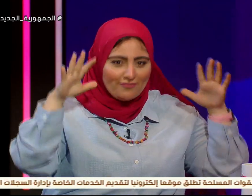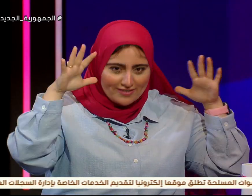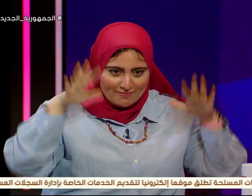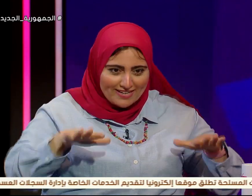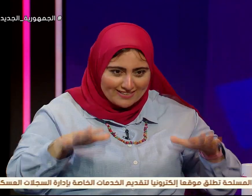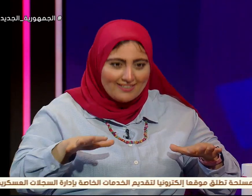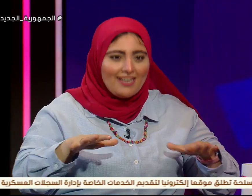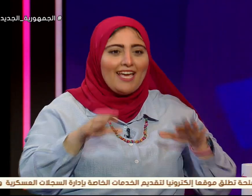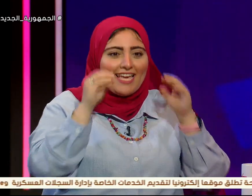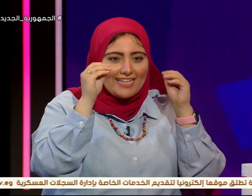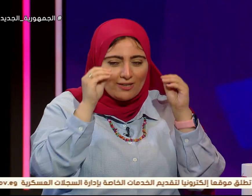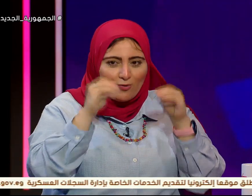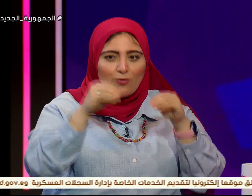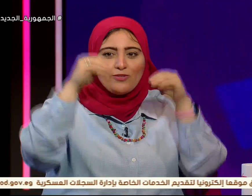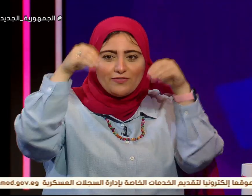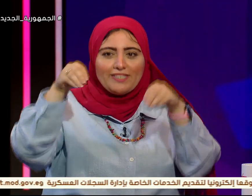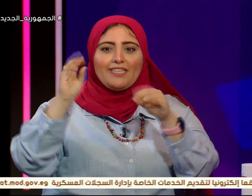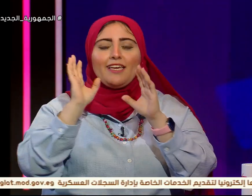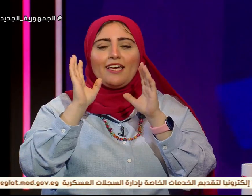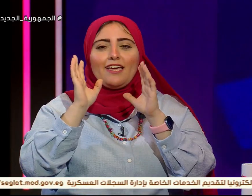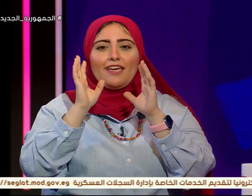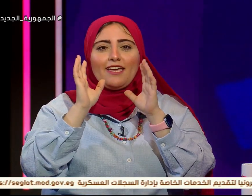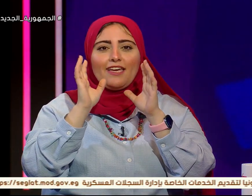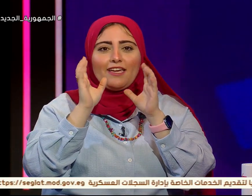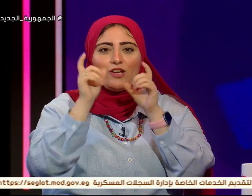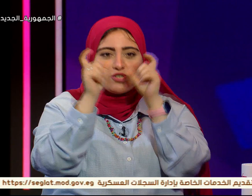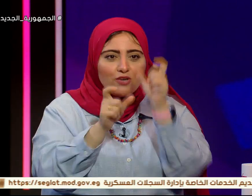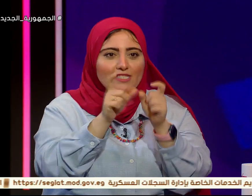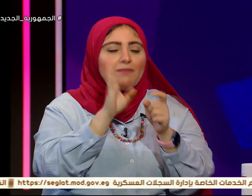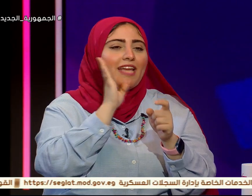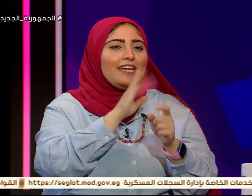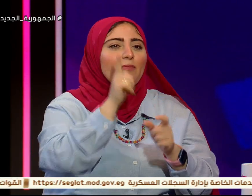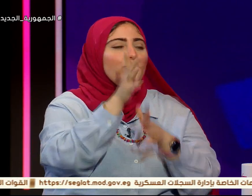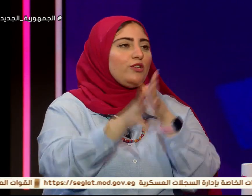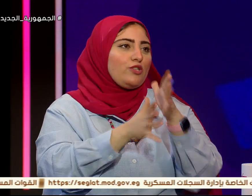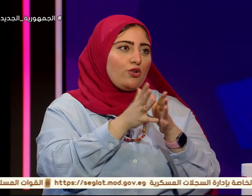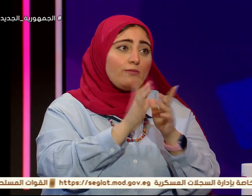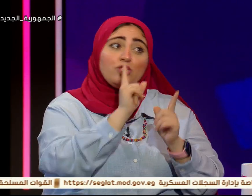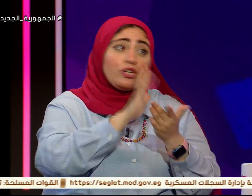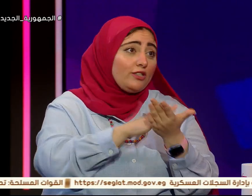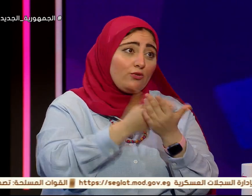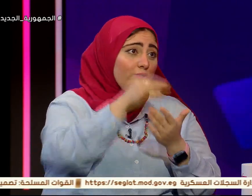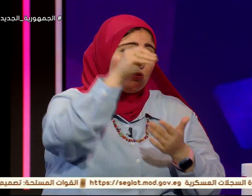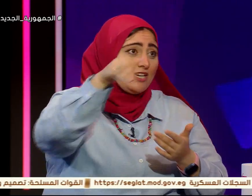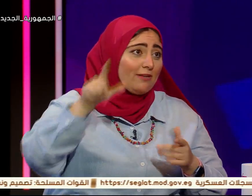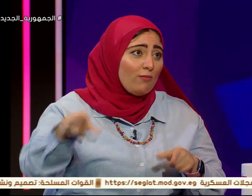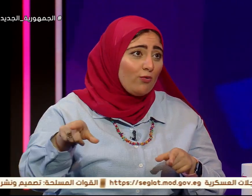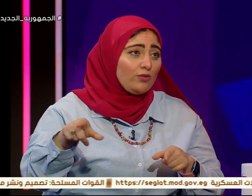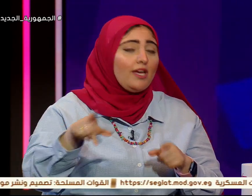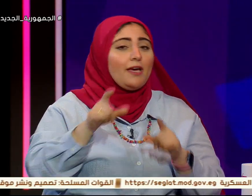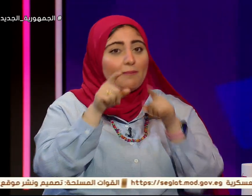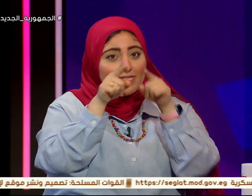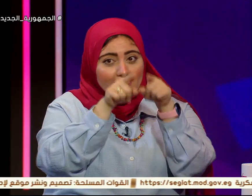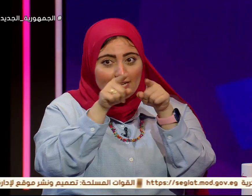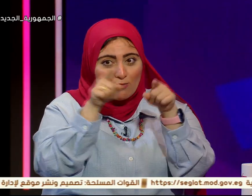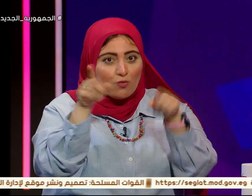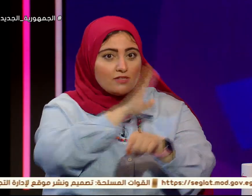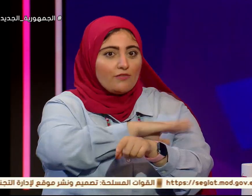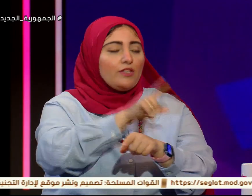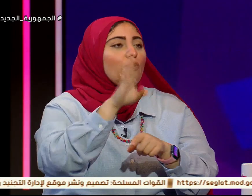في البلد يكون فيه الاشخاص دي متعلمه لغه الاشاره مش شرط يكون المترجم موجود بس الموظفين ان